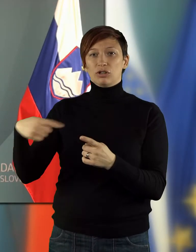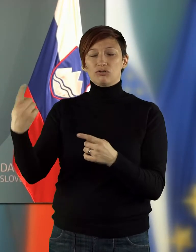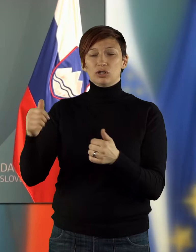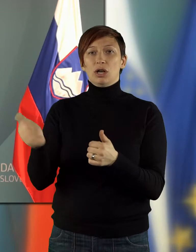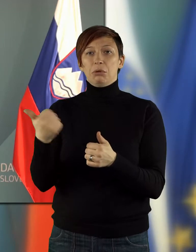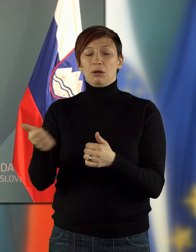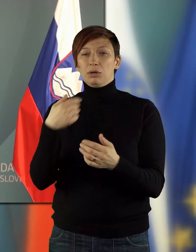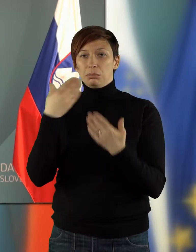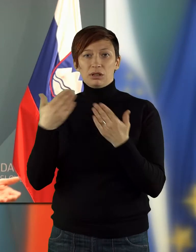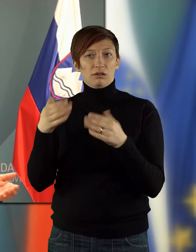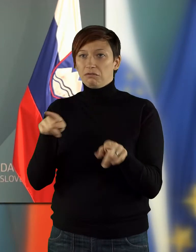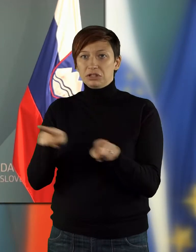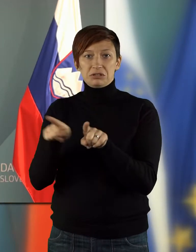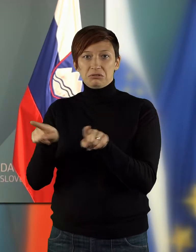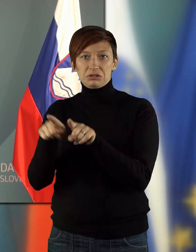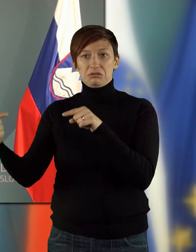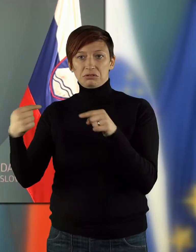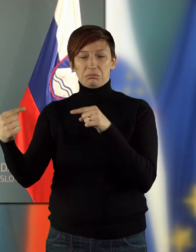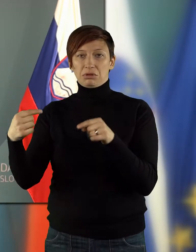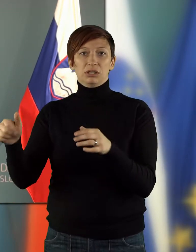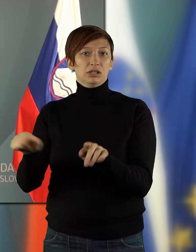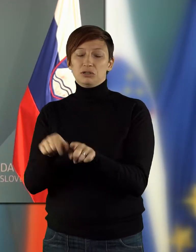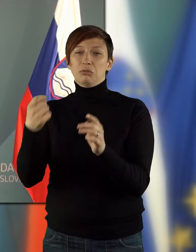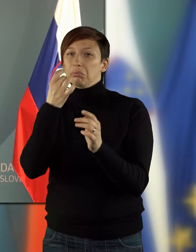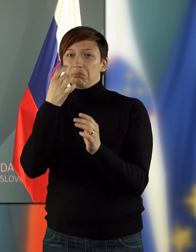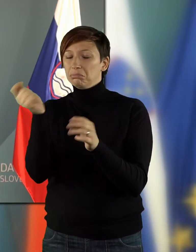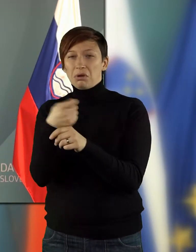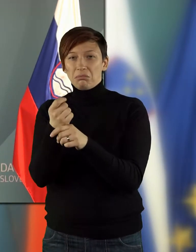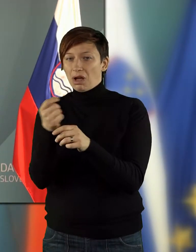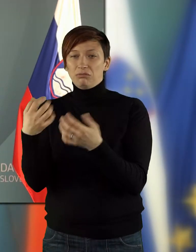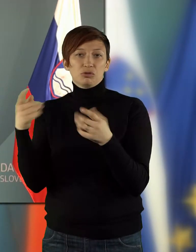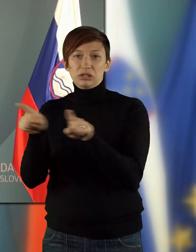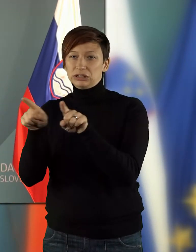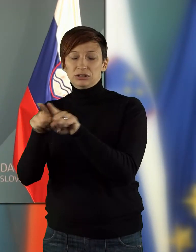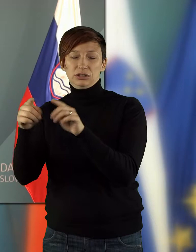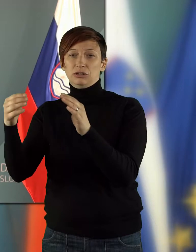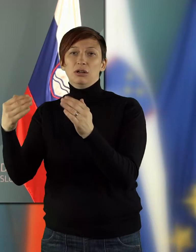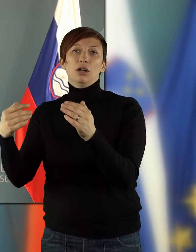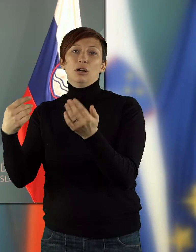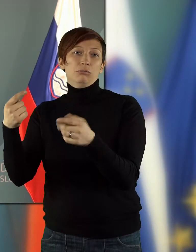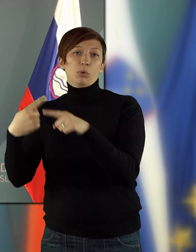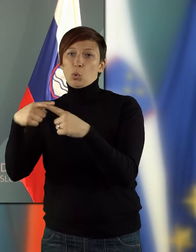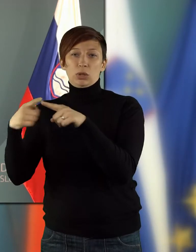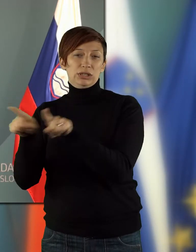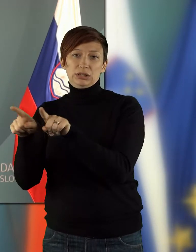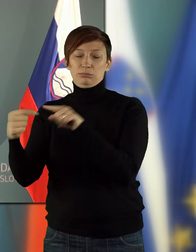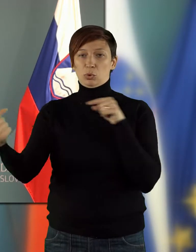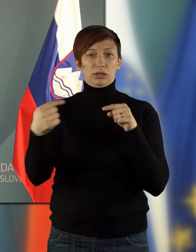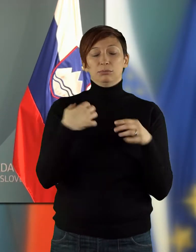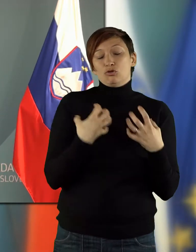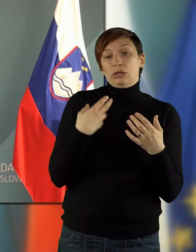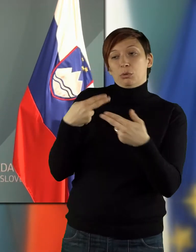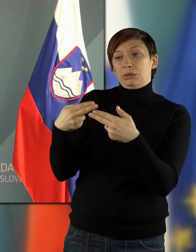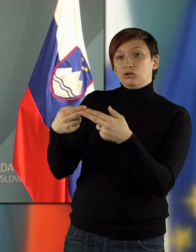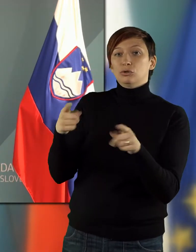več krogih pogajanj se vrednostno praktično niso spremenili razen nekaterih malenkostnih popravkov. Mi si pa želimo to zbližanje dosežt